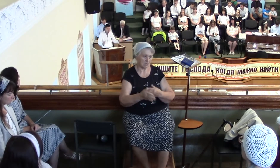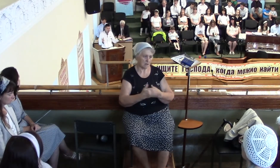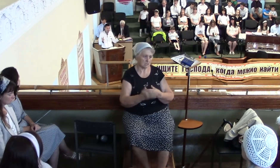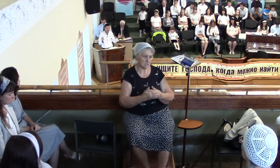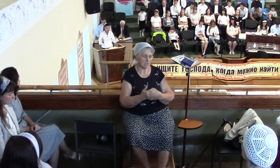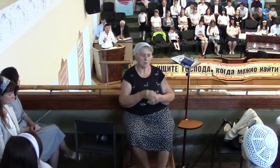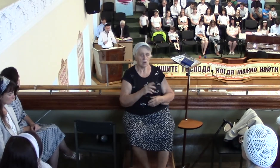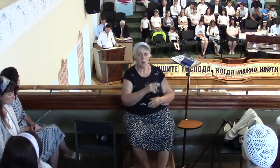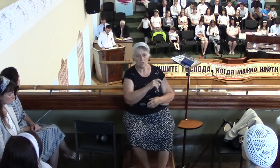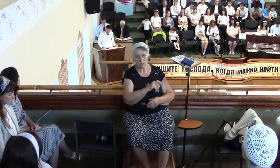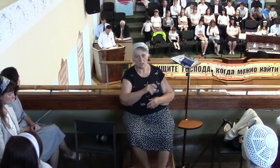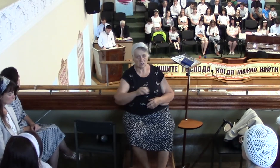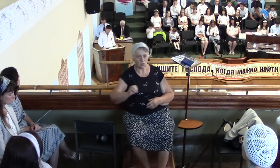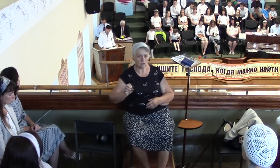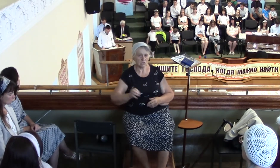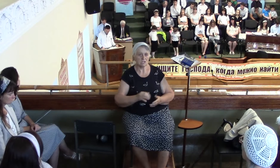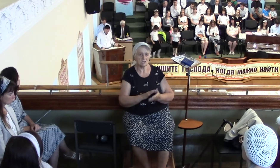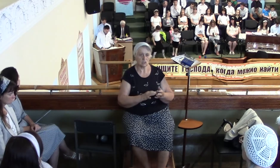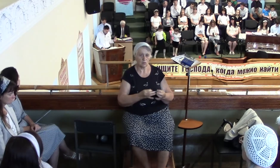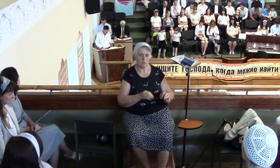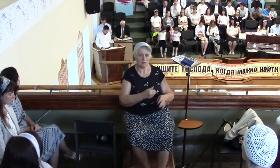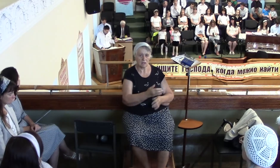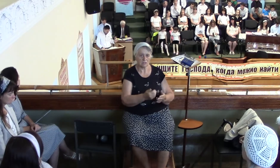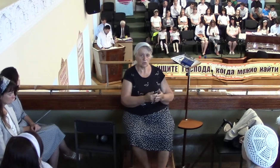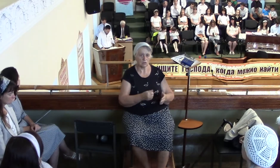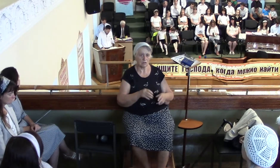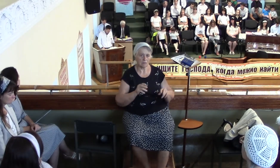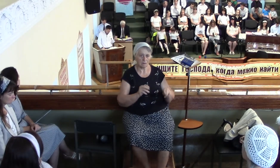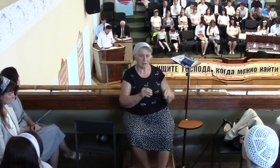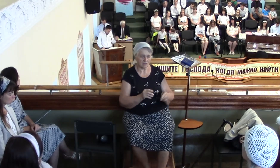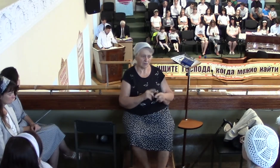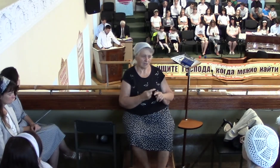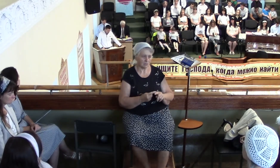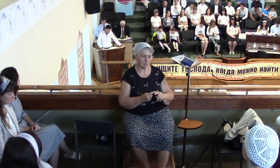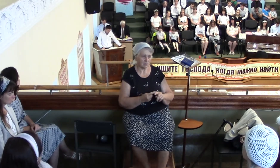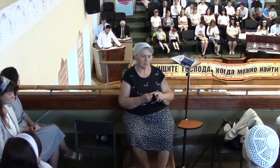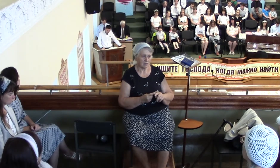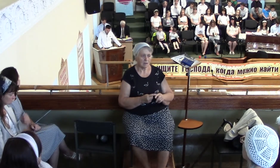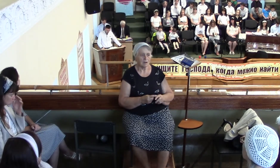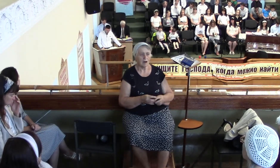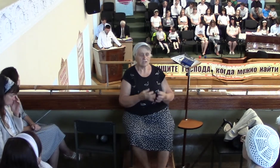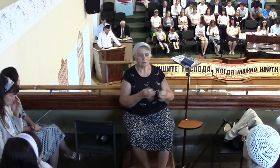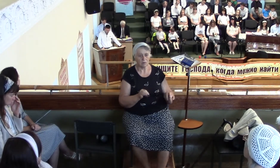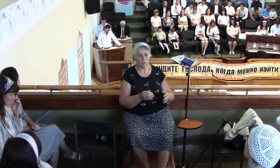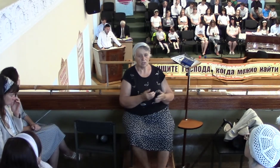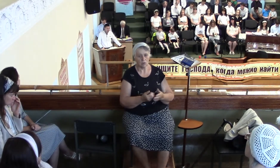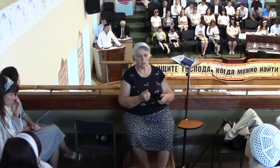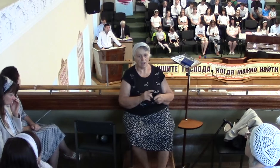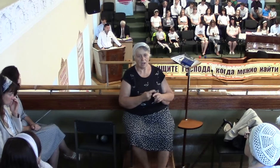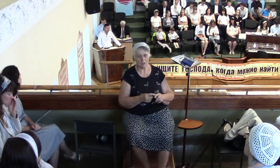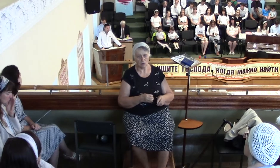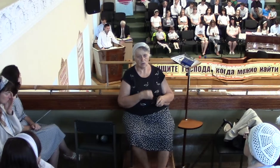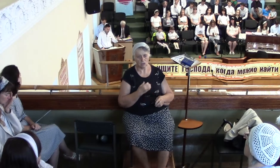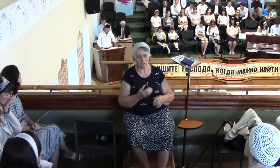Но Христос искупил, Он искупил нас именно от этой клятвы, Он освободил нас от этой ужасной участи.